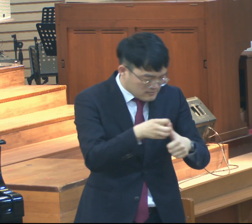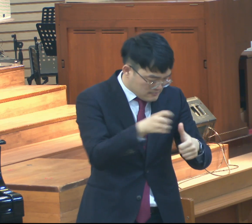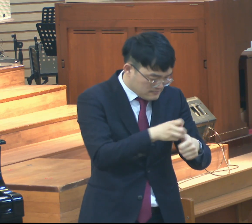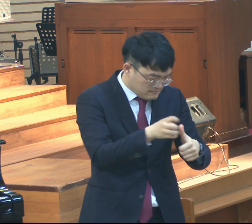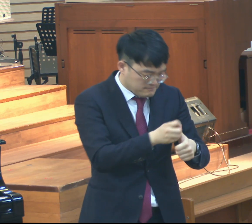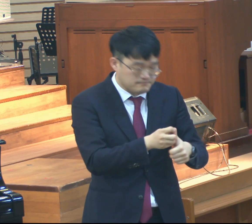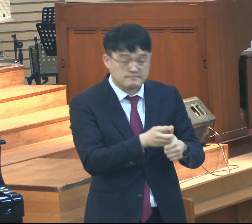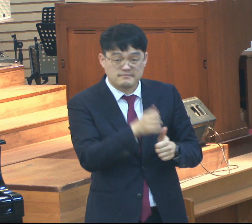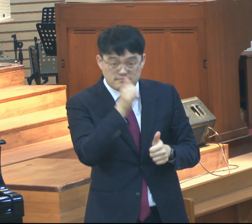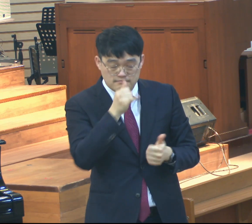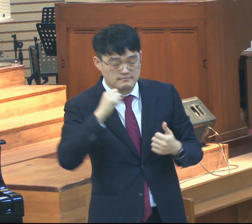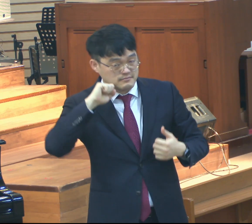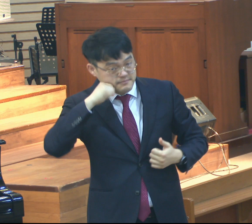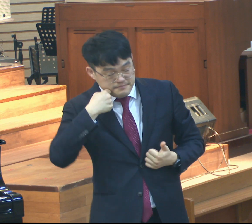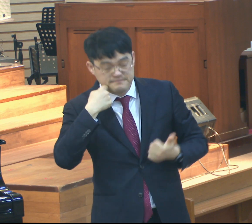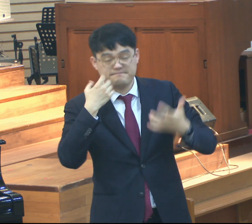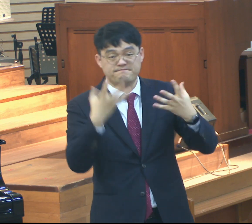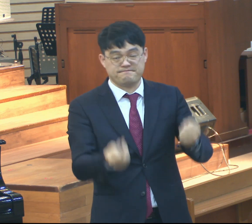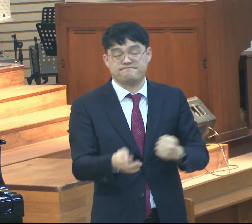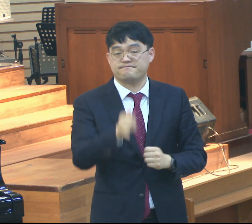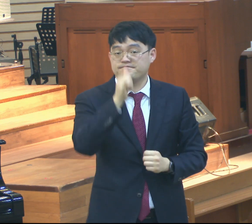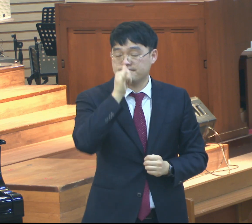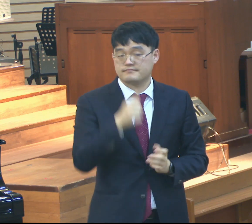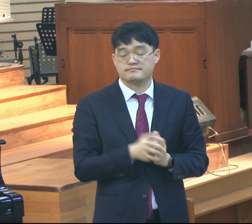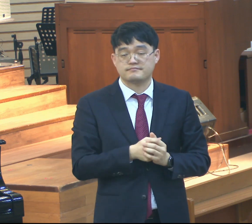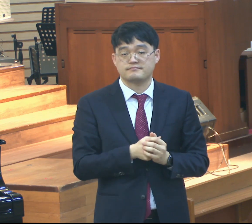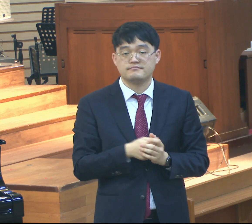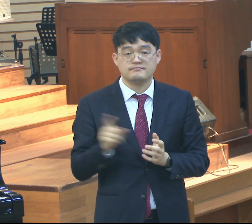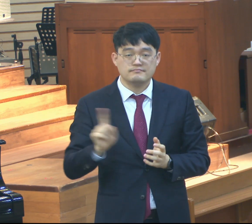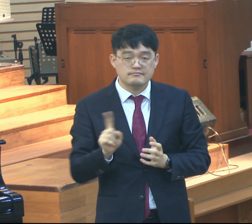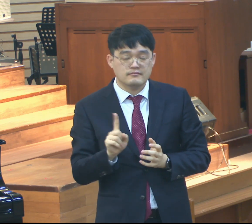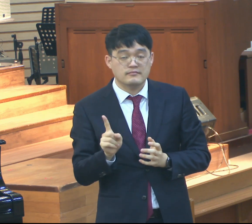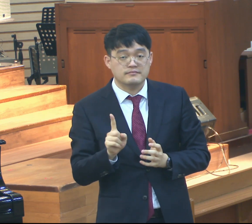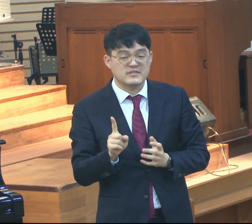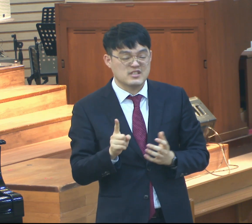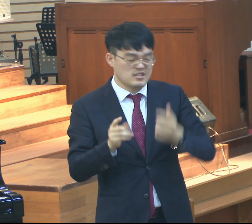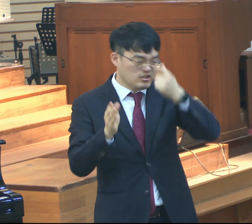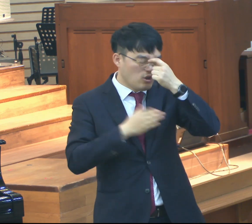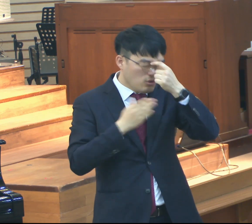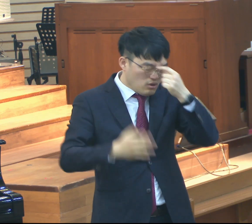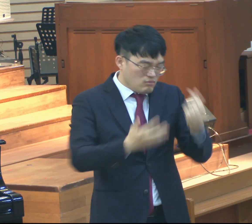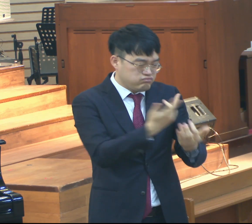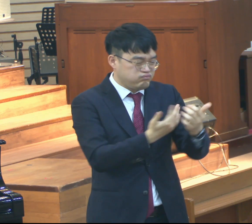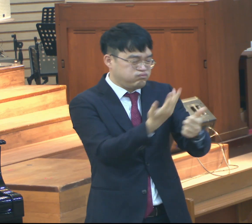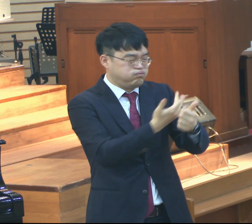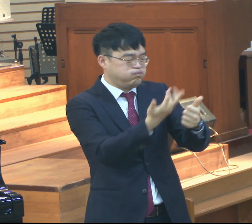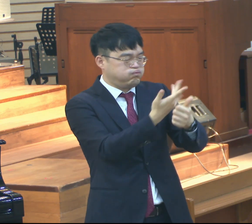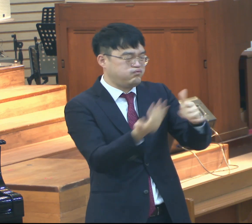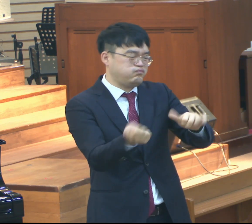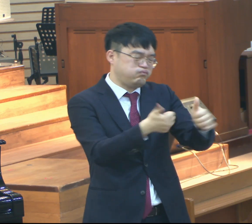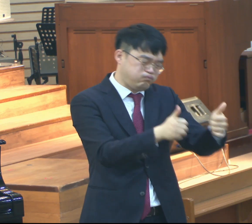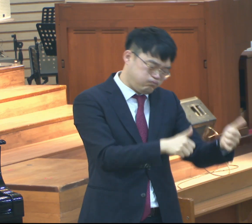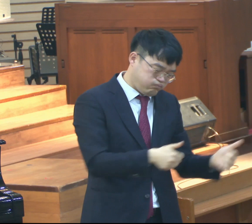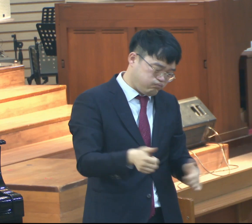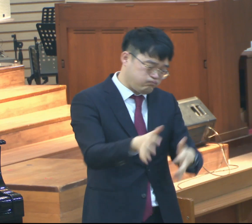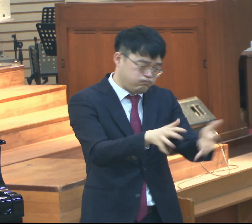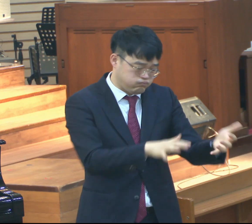수많은 어려움들이 밀려왔습니다. 성도들이 불시련을 당했습니다. 그 과정에서 베드로 같은 사람들이